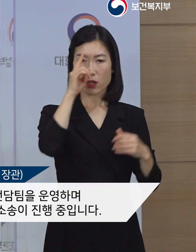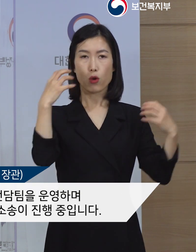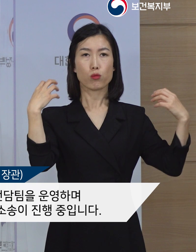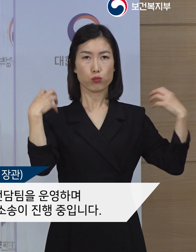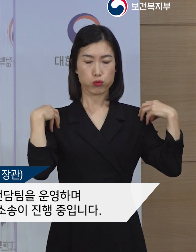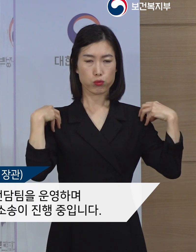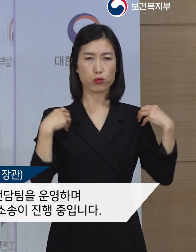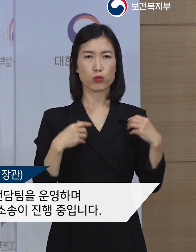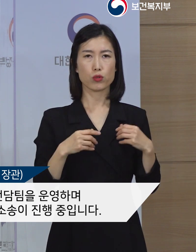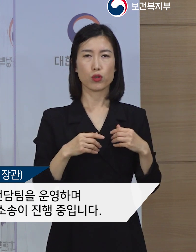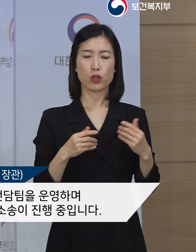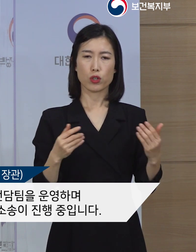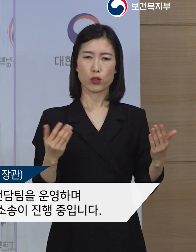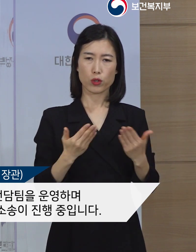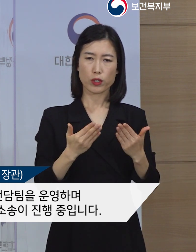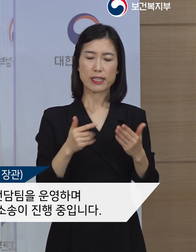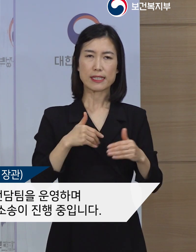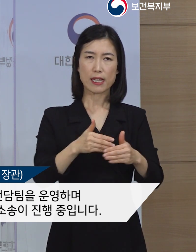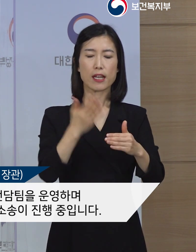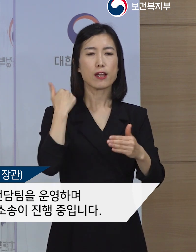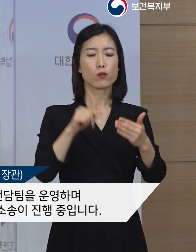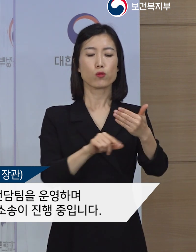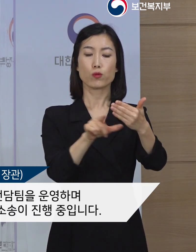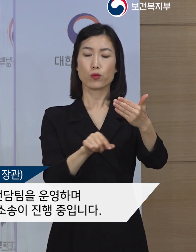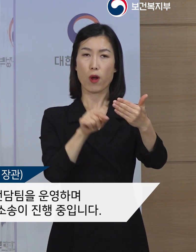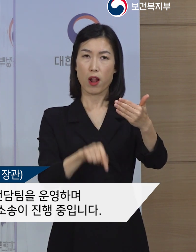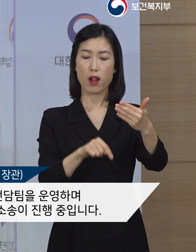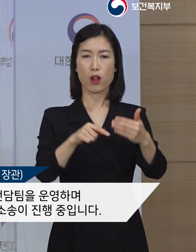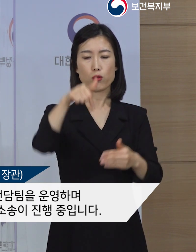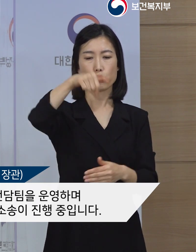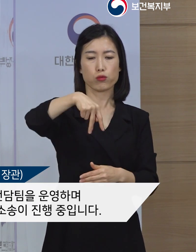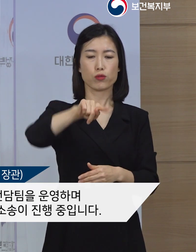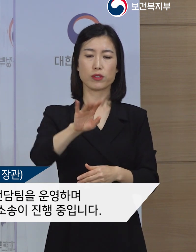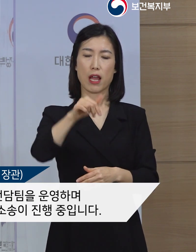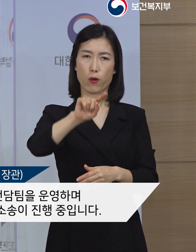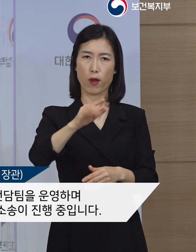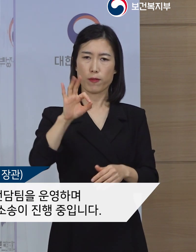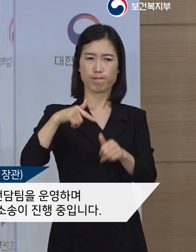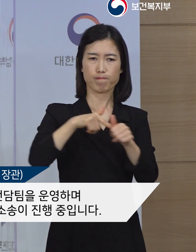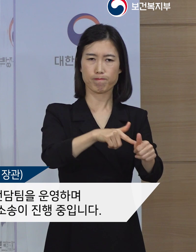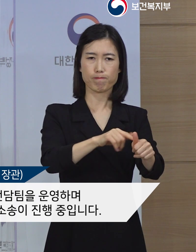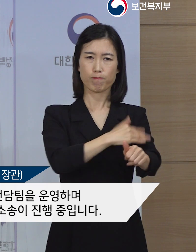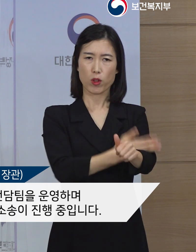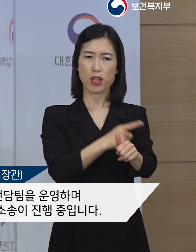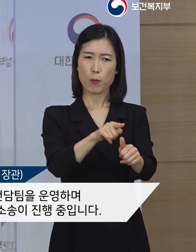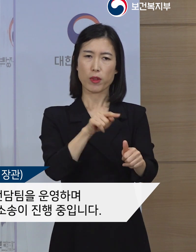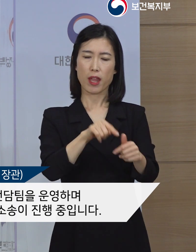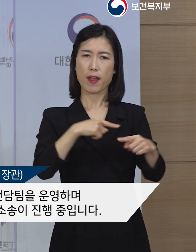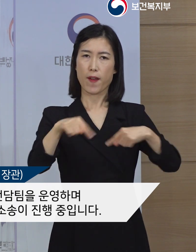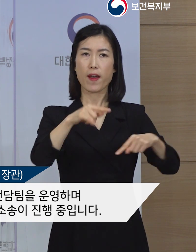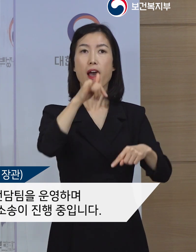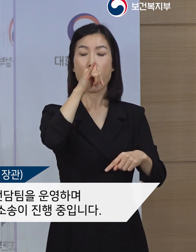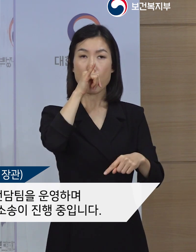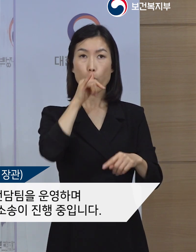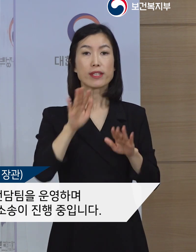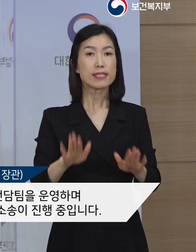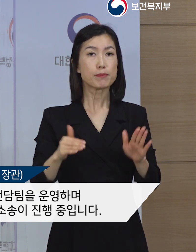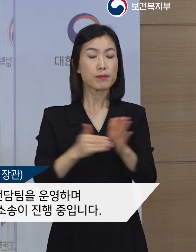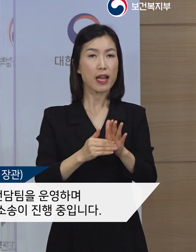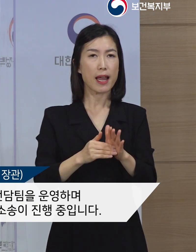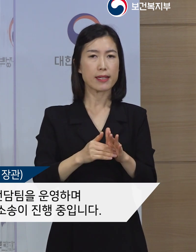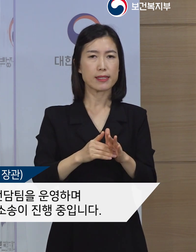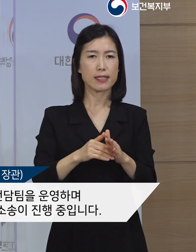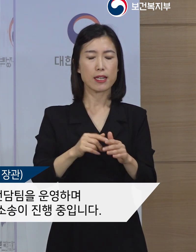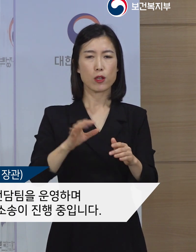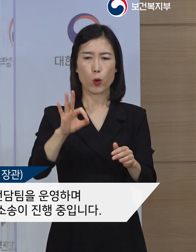정부의 법무공단은 9월부터 구상권 행사 지원 전담팀을 운영하며 지원하고 있고 현재까지